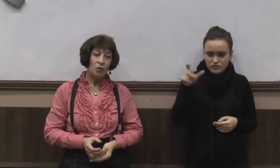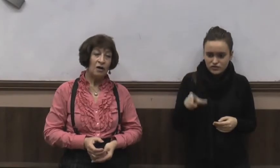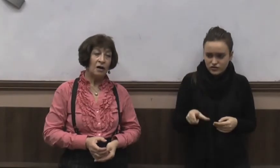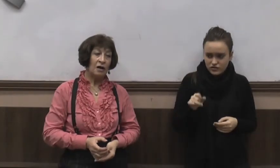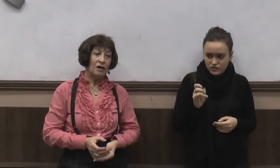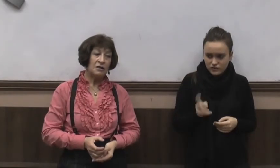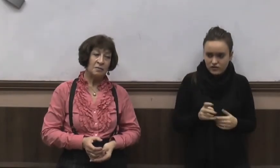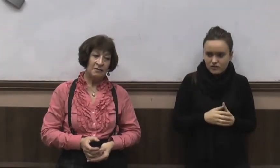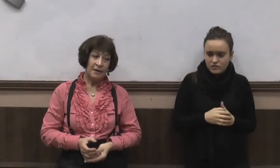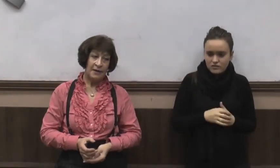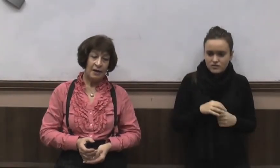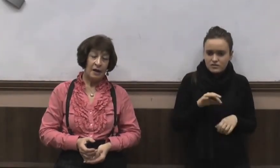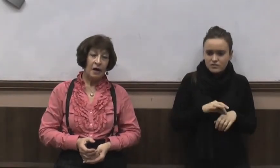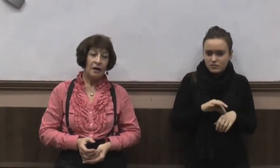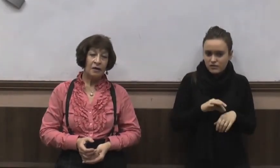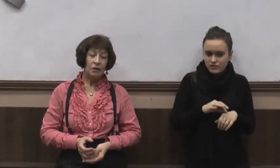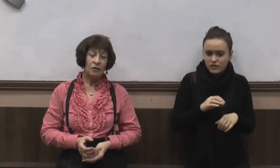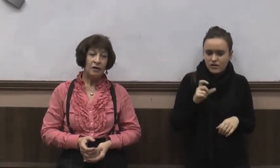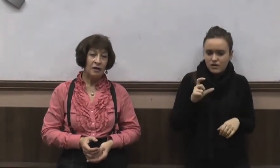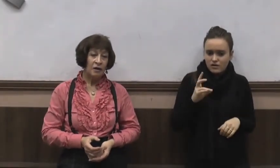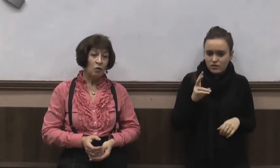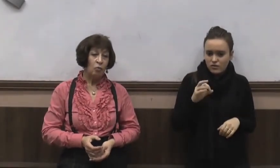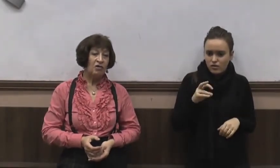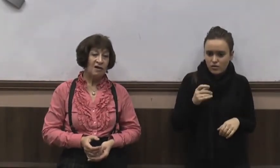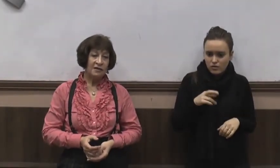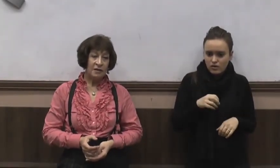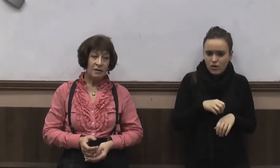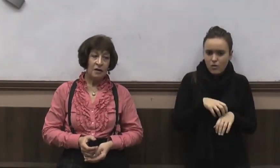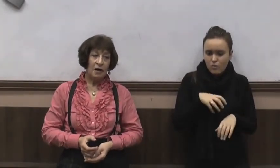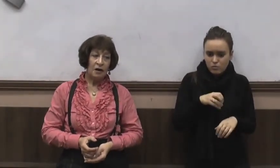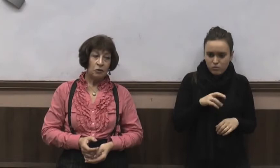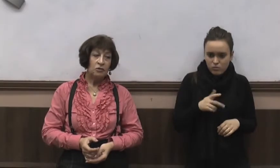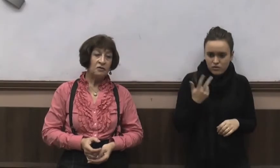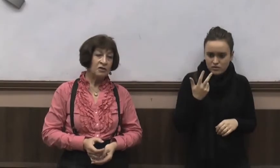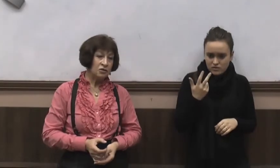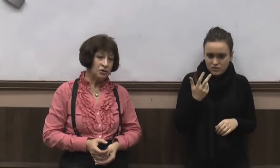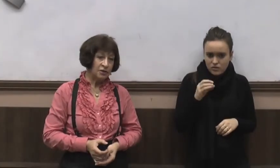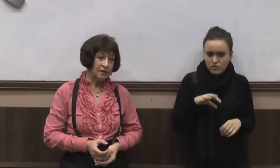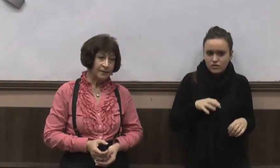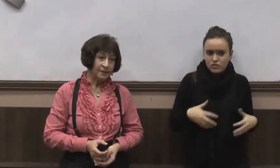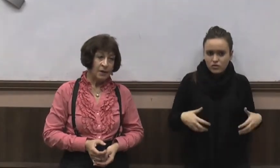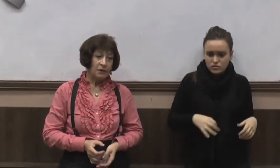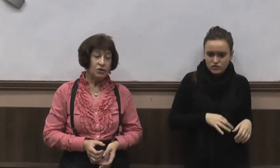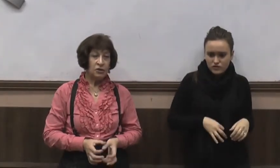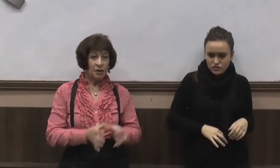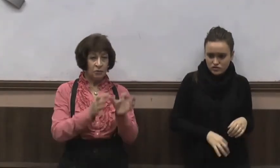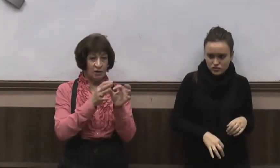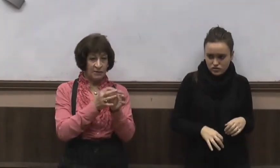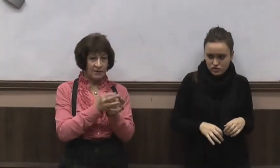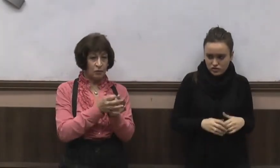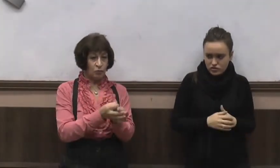человек, онкозаболевание, онкология, опухоль 3, толстого кишечника.